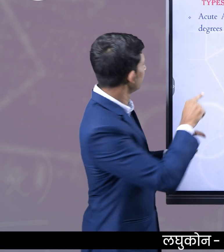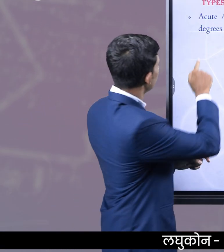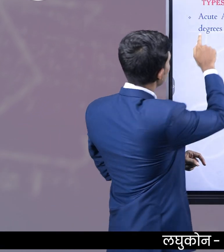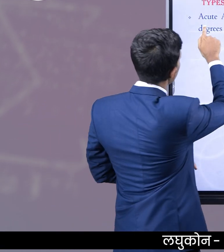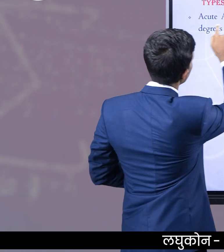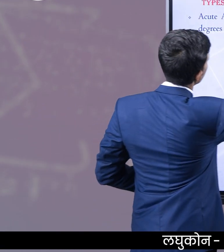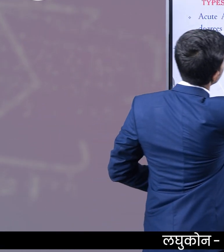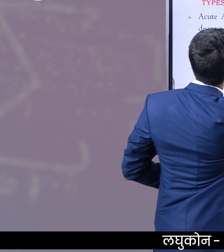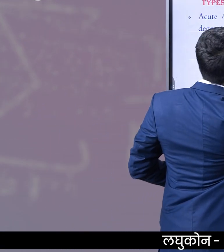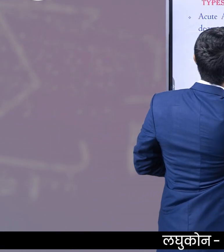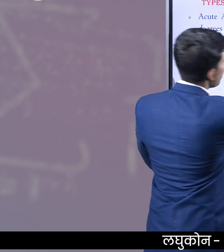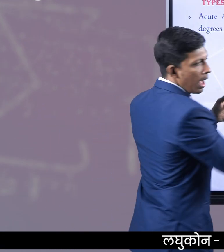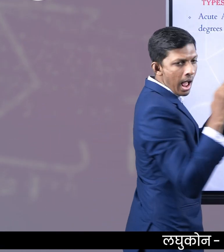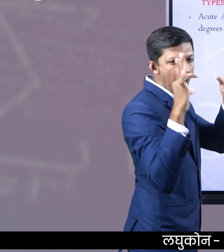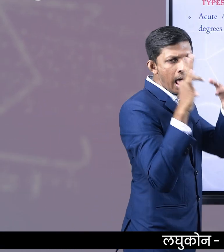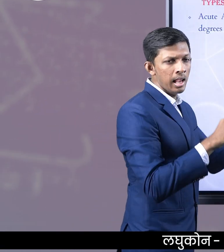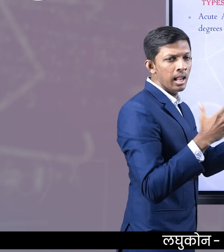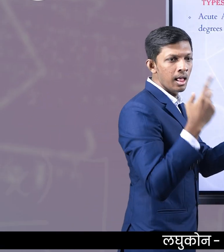90 अंशापेक्षा कमी मापाचा कोन.